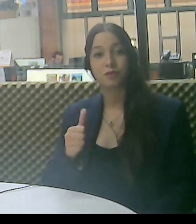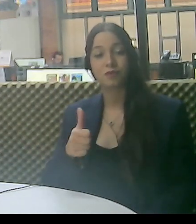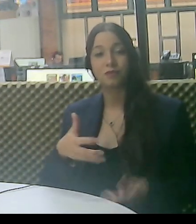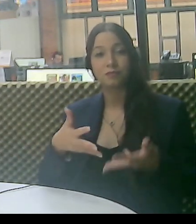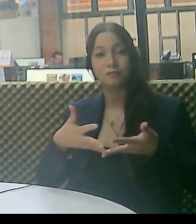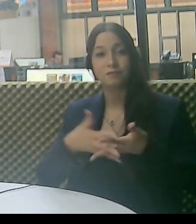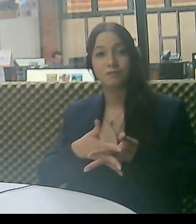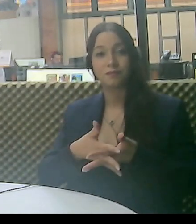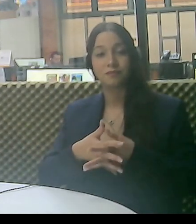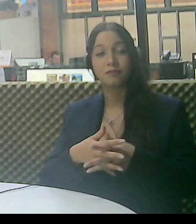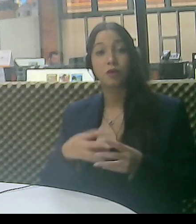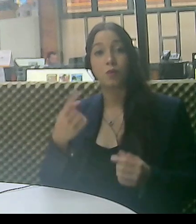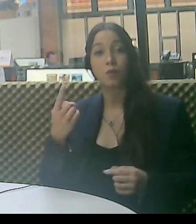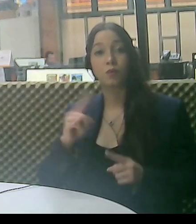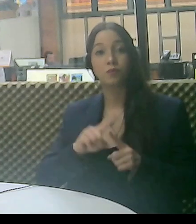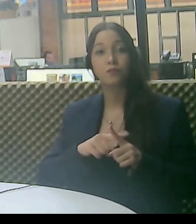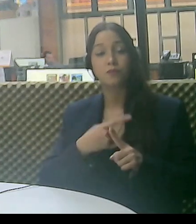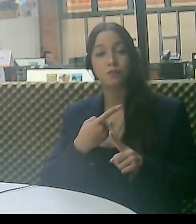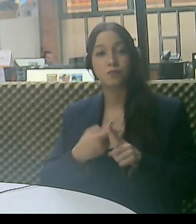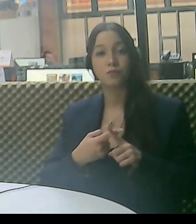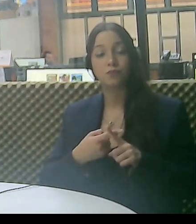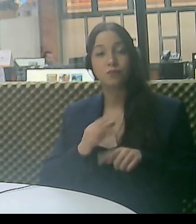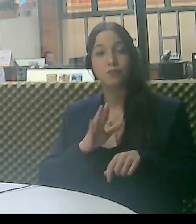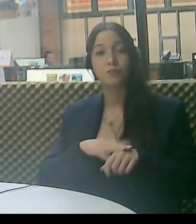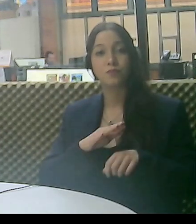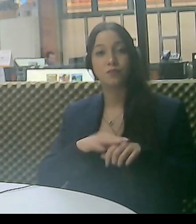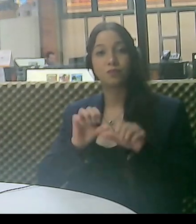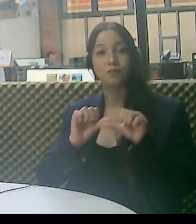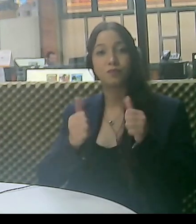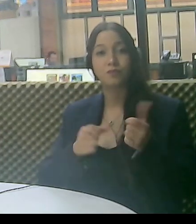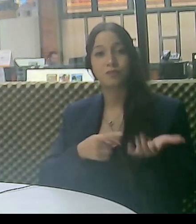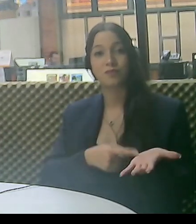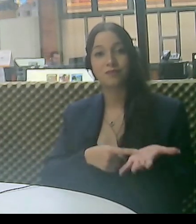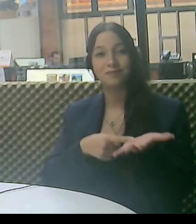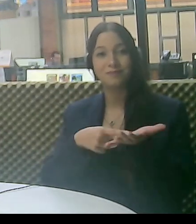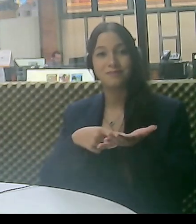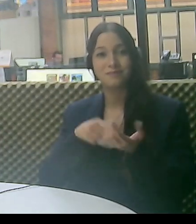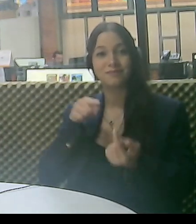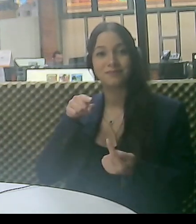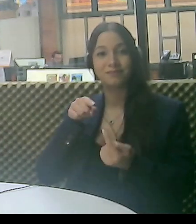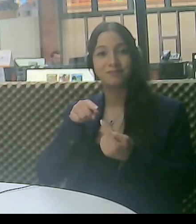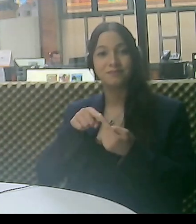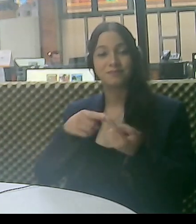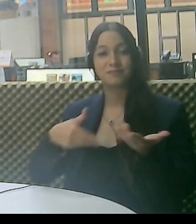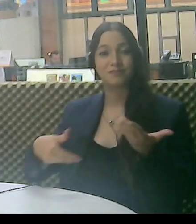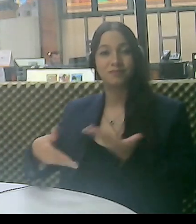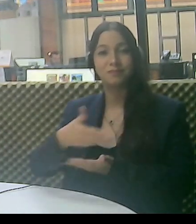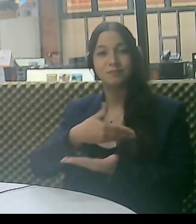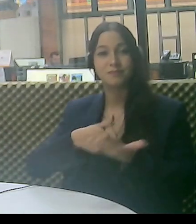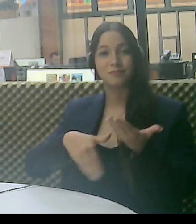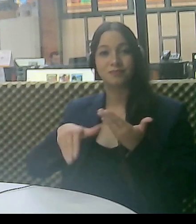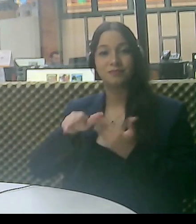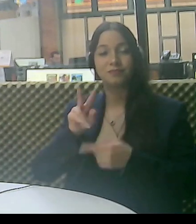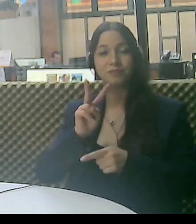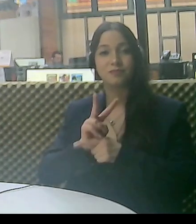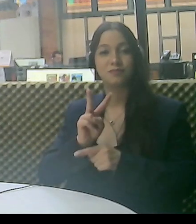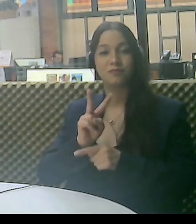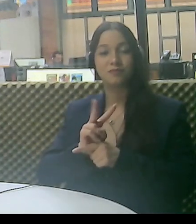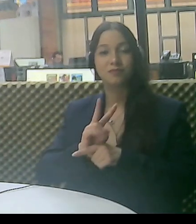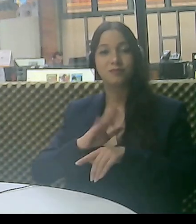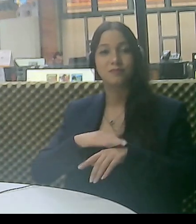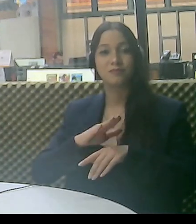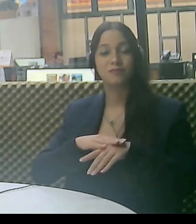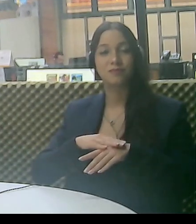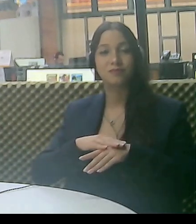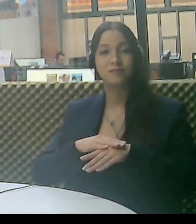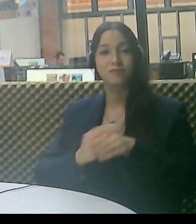presépios e um presépio extra, feito por uma artista convidada. O objetivo é dinamizar e preservar a criação autoral de